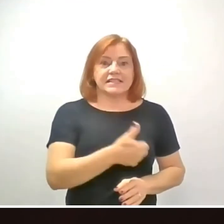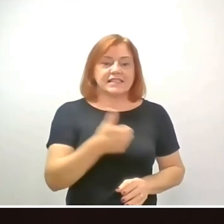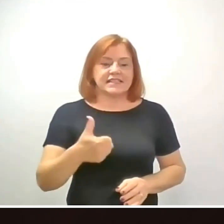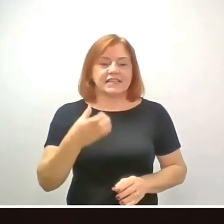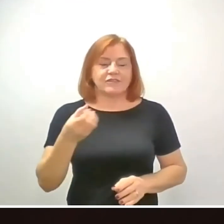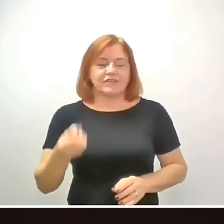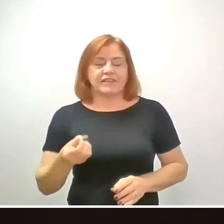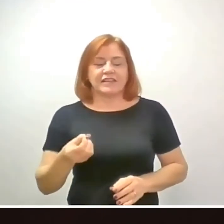que o Senhor,